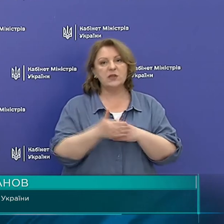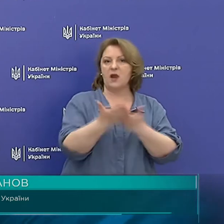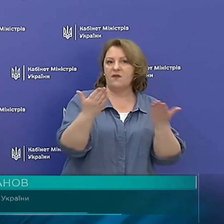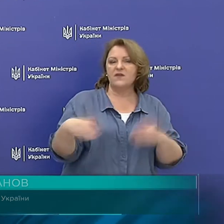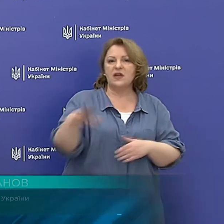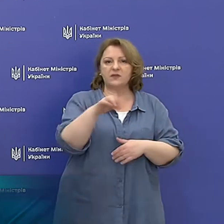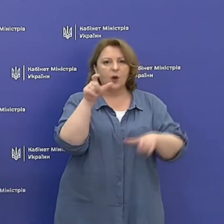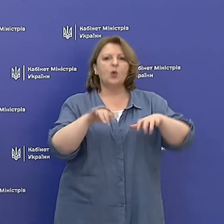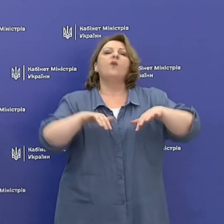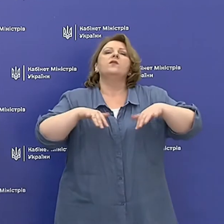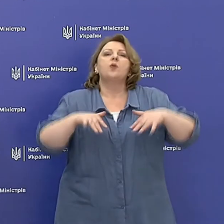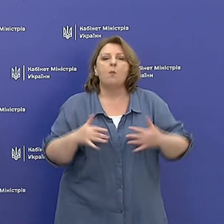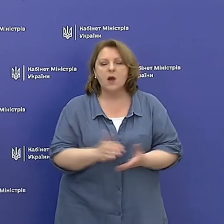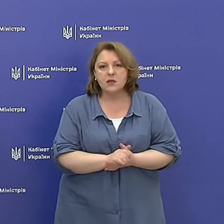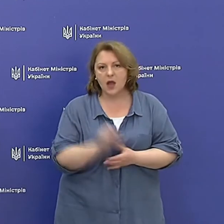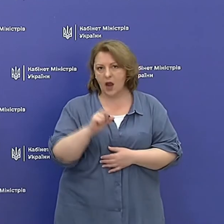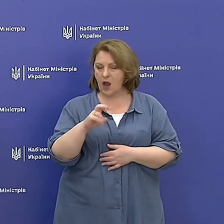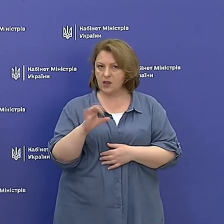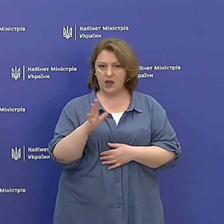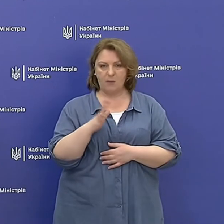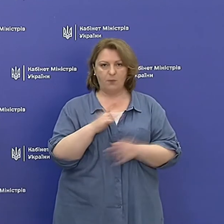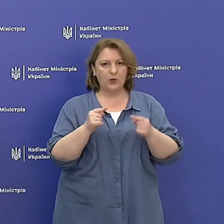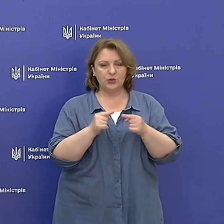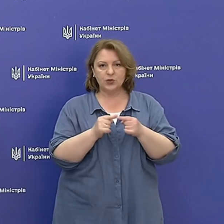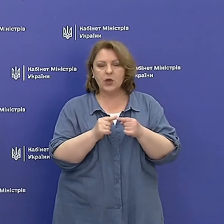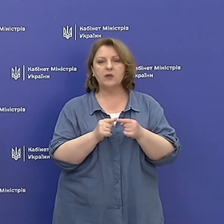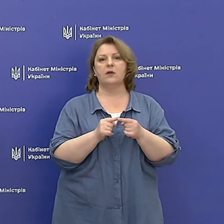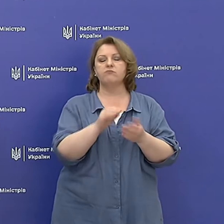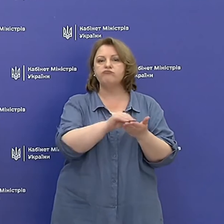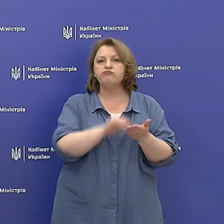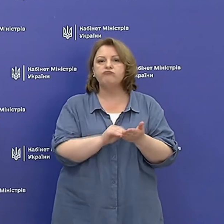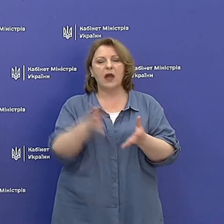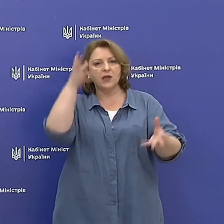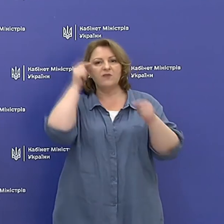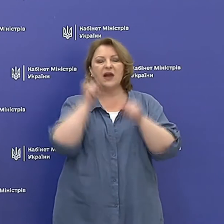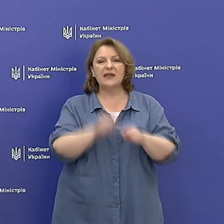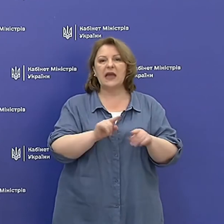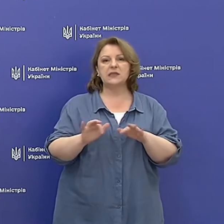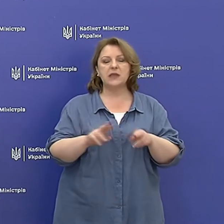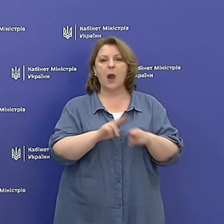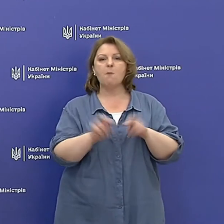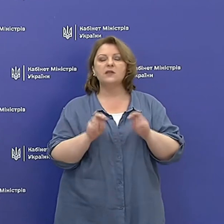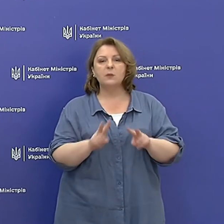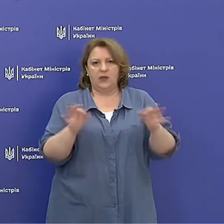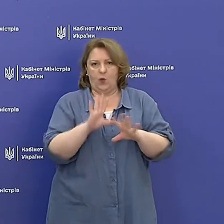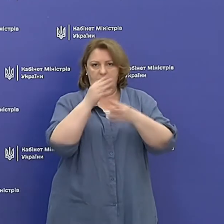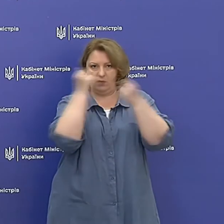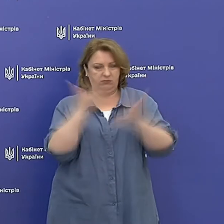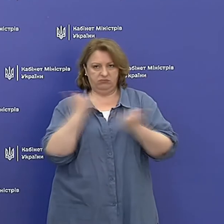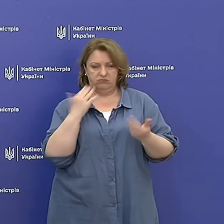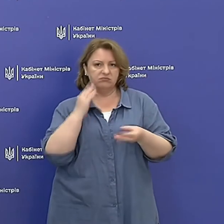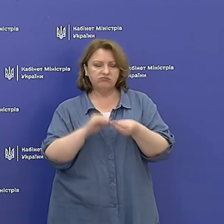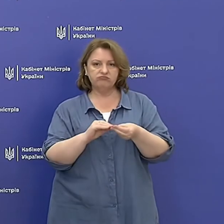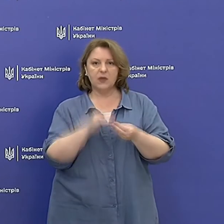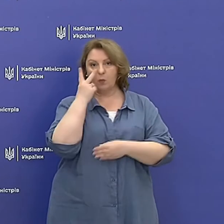всі втомилися, але вони були чітко прораховані з урахуванням тих заходів безпеки, які повинні бути. Але